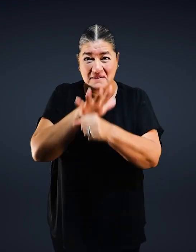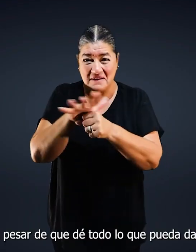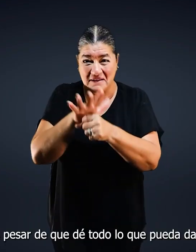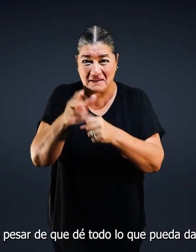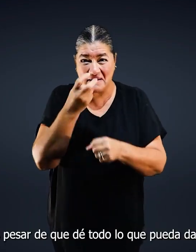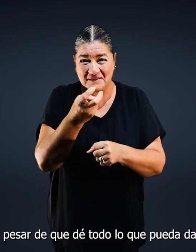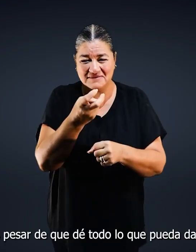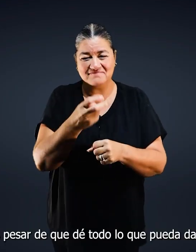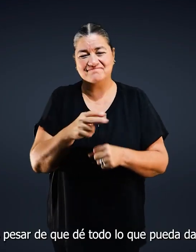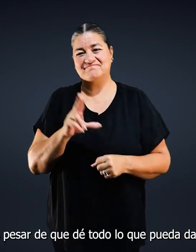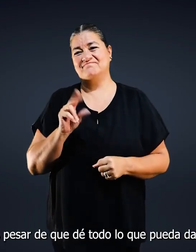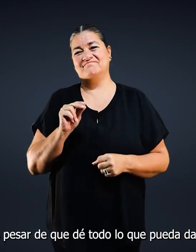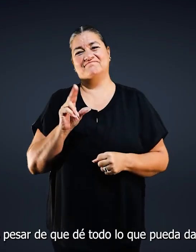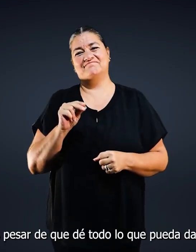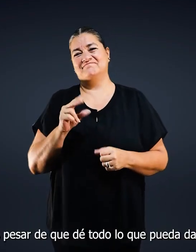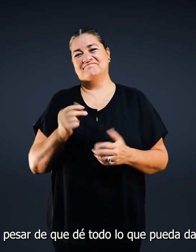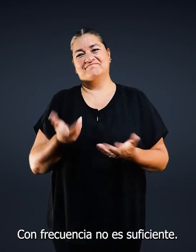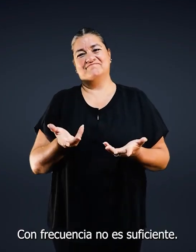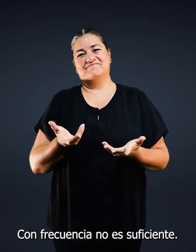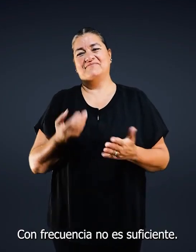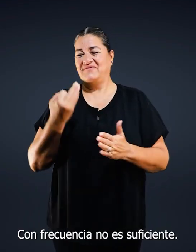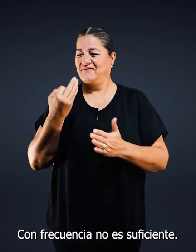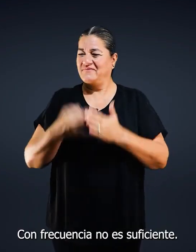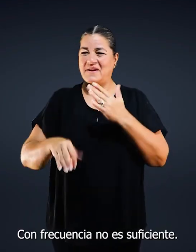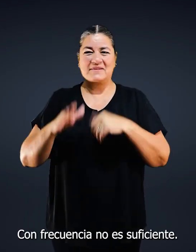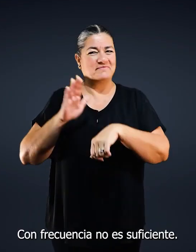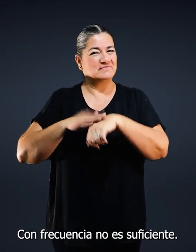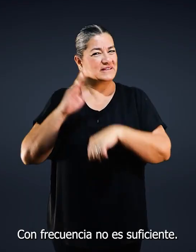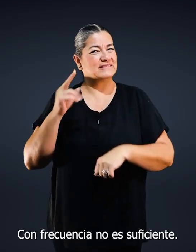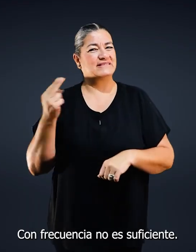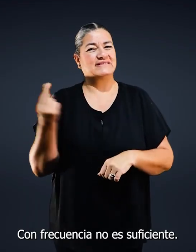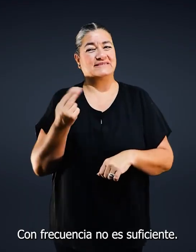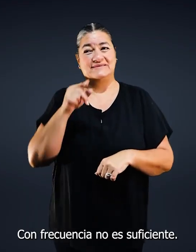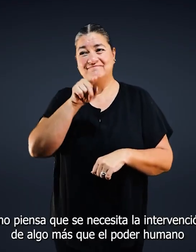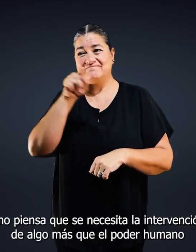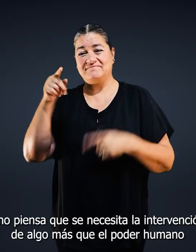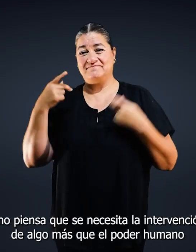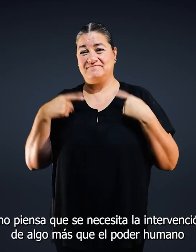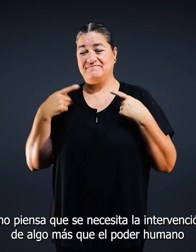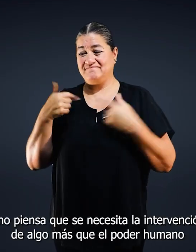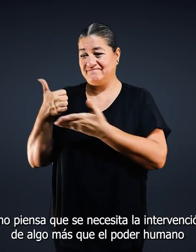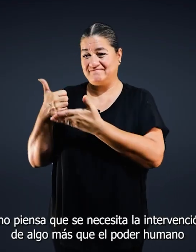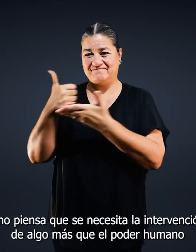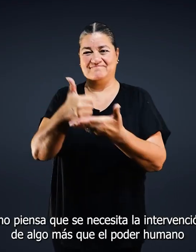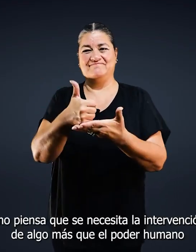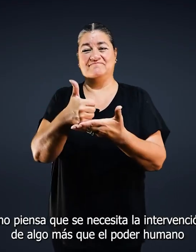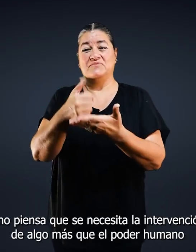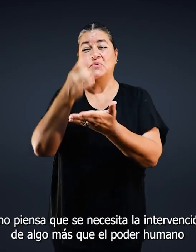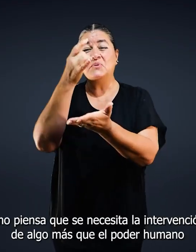A pesar de que dé todo lo que pueda dar, con frecuencia no es suficiente. Uno piensa que se necesita la intervención de algo más